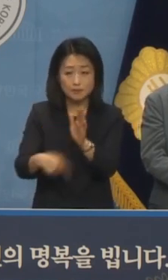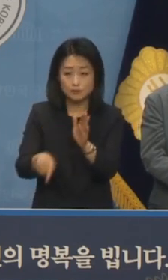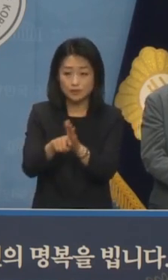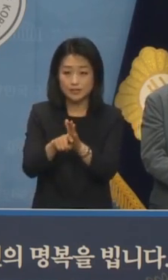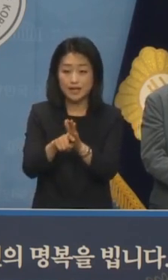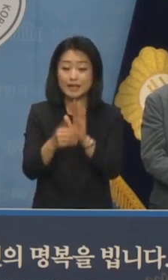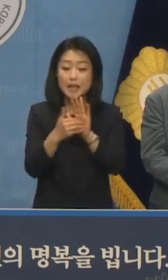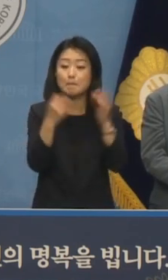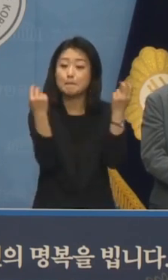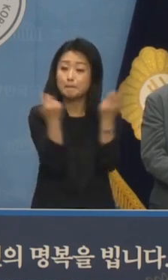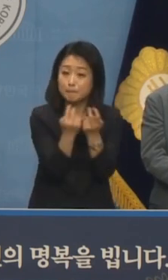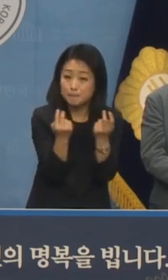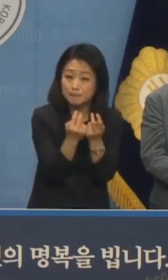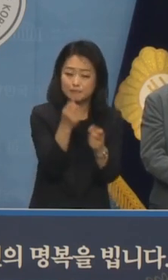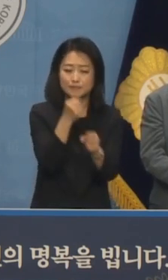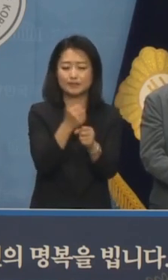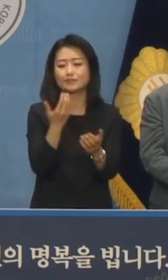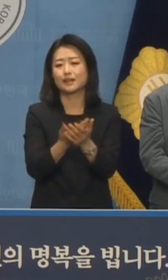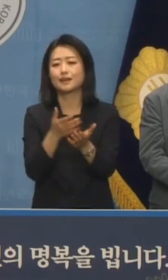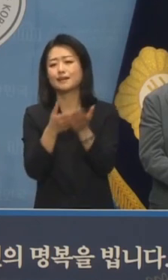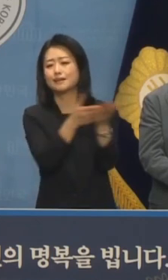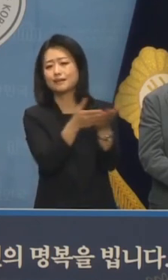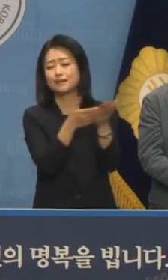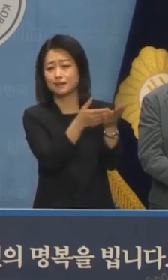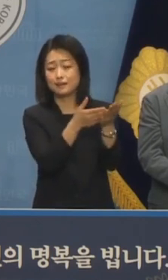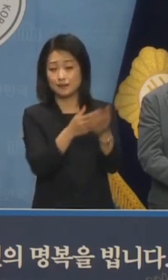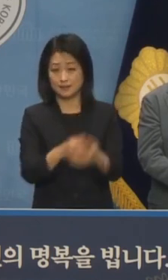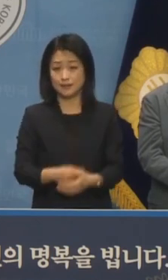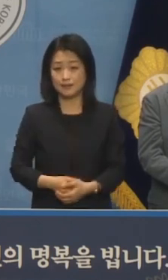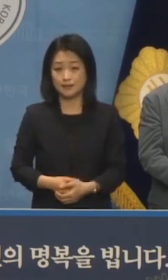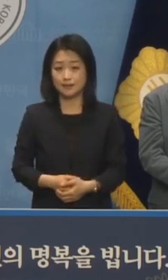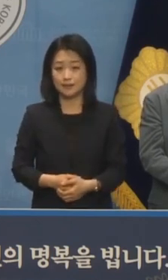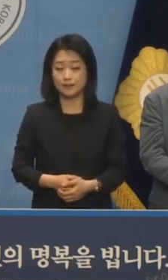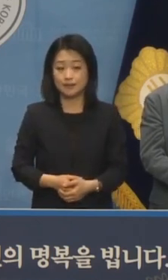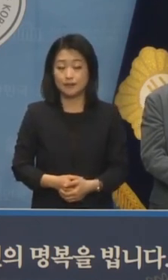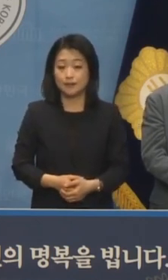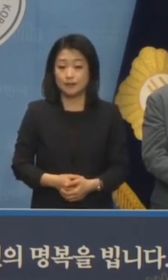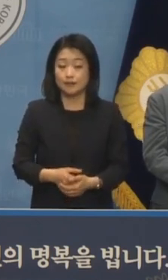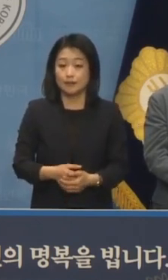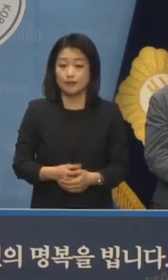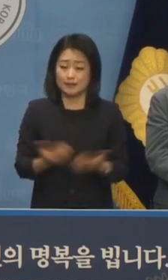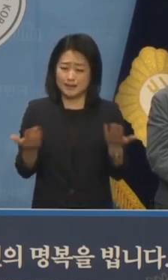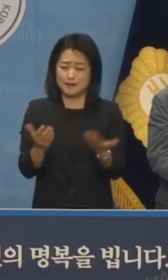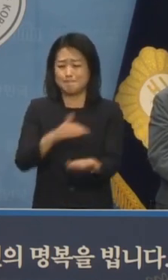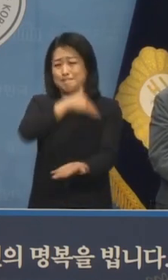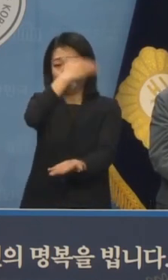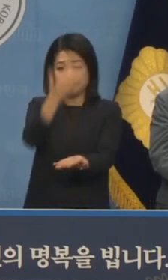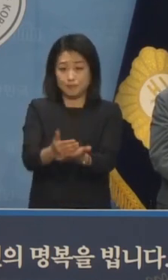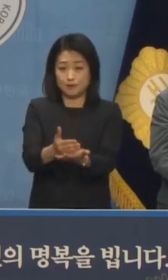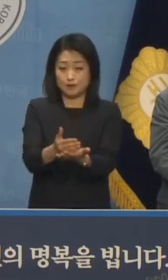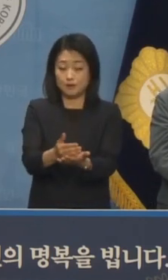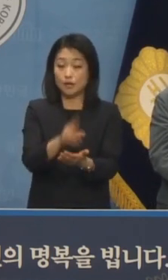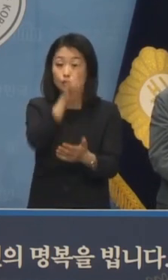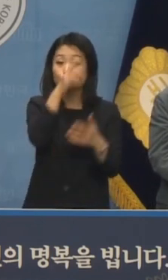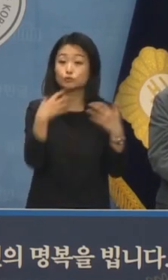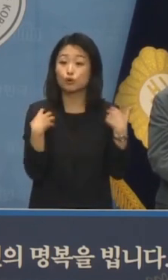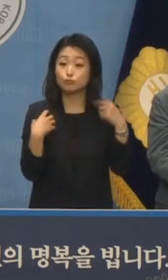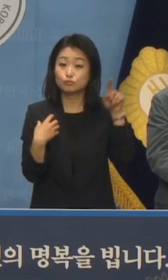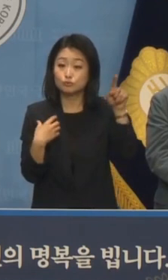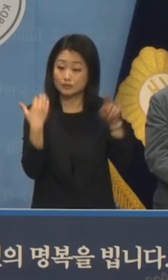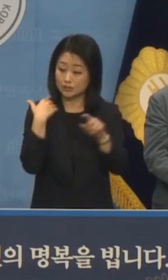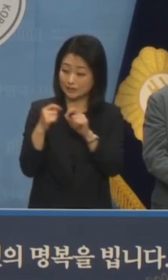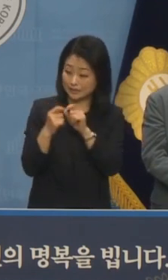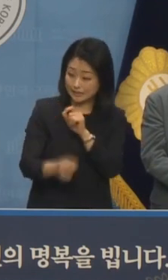위한 예방책 마련에 박차를 가해야 되는 이유입니다. 이렇게 할 일이 많은데 지금 정부 여당은